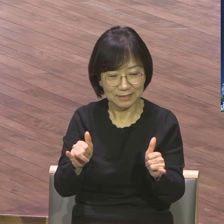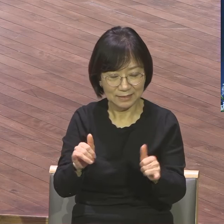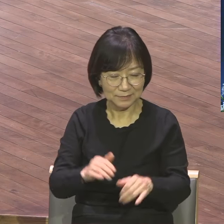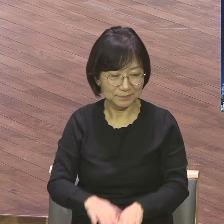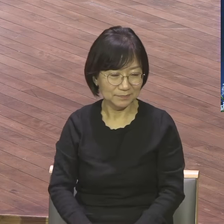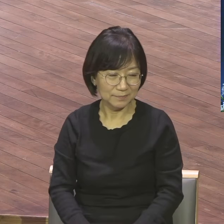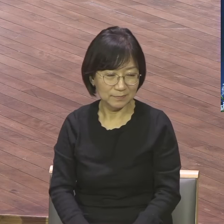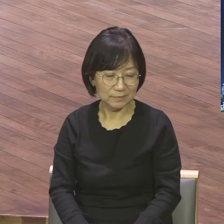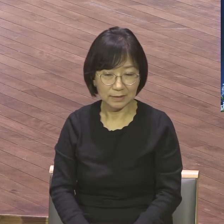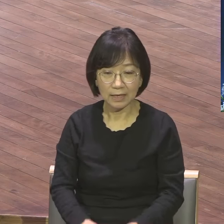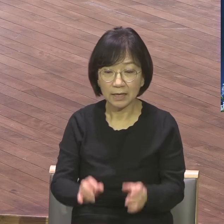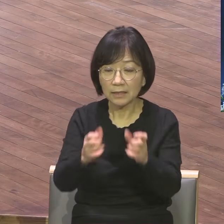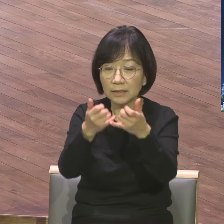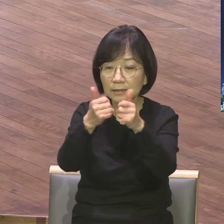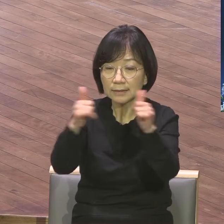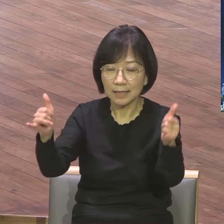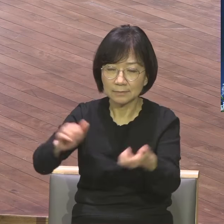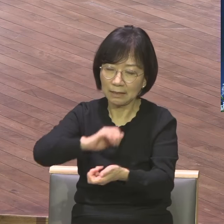인간은 한계가 있습니다.